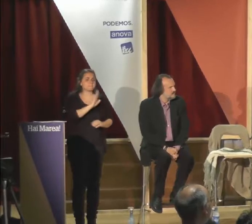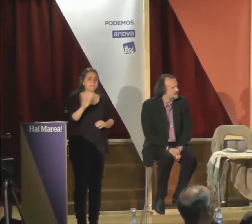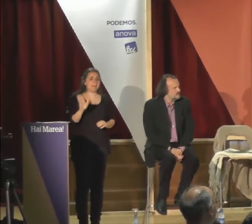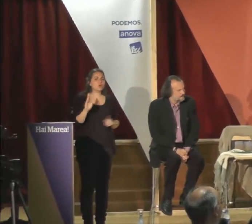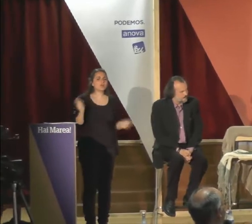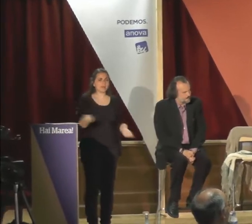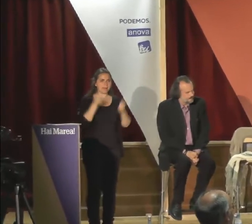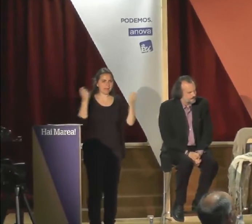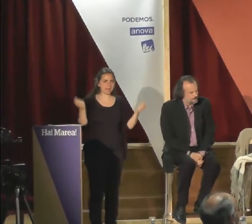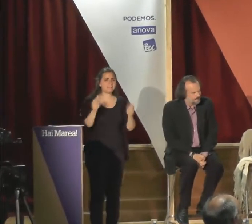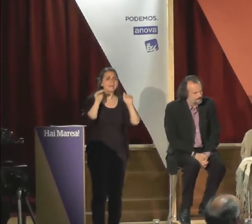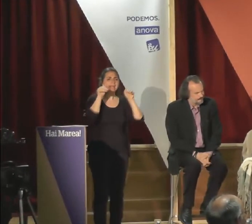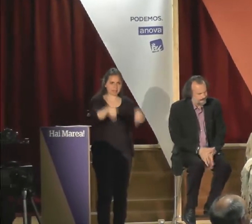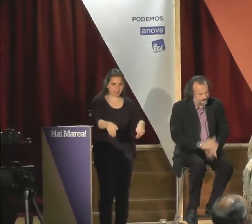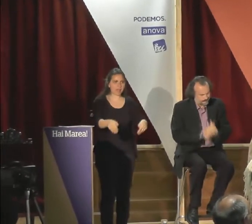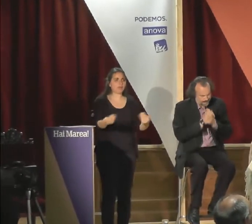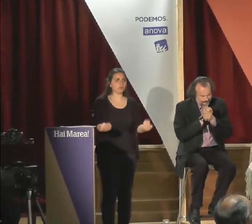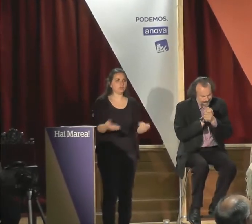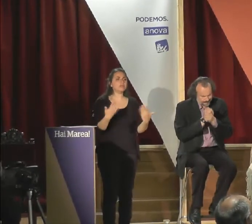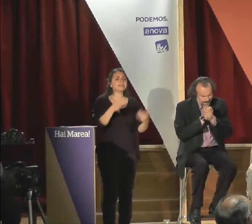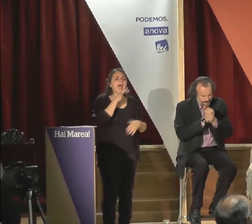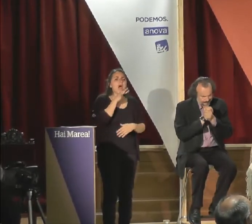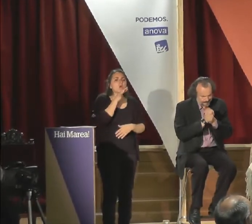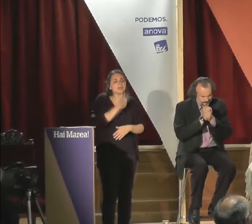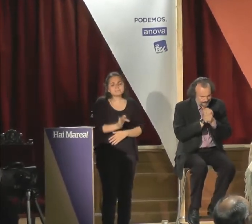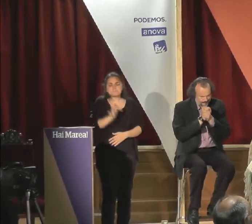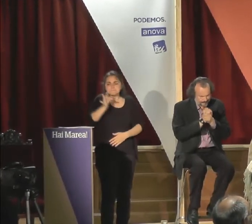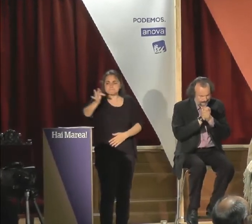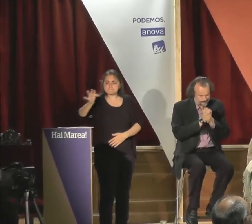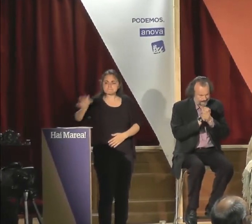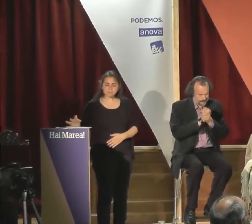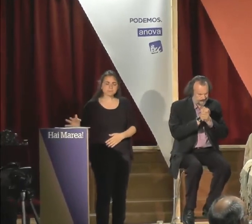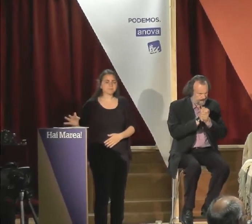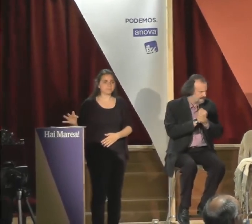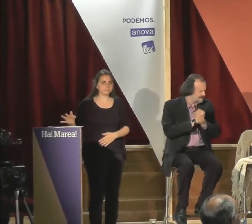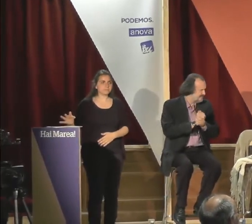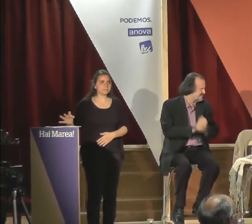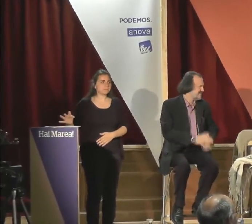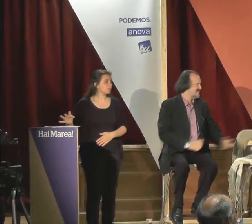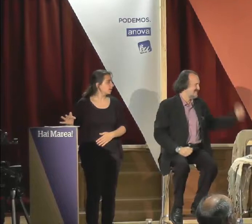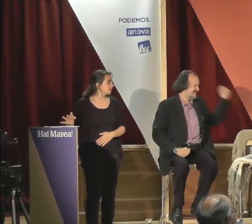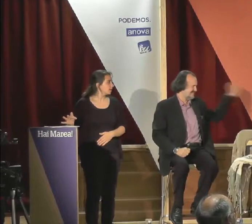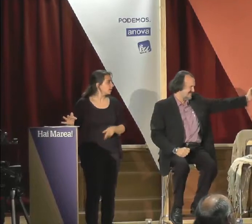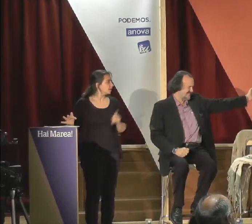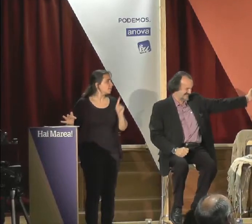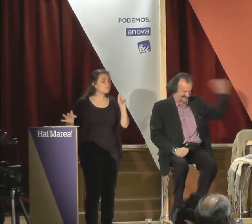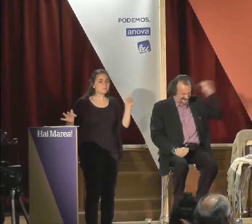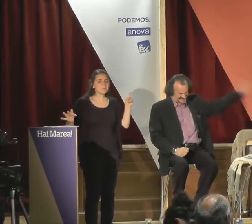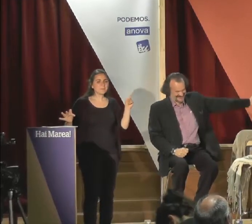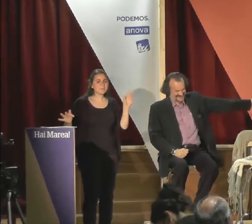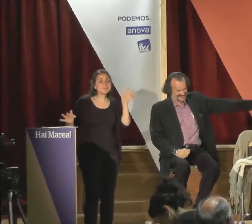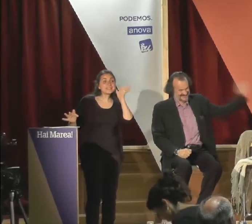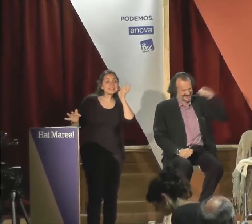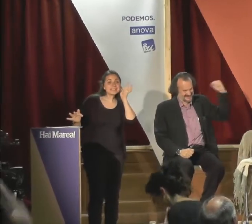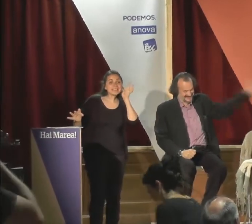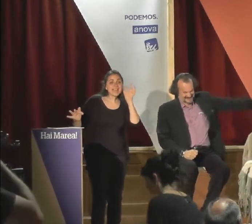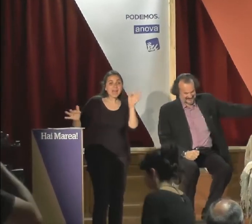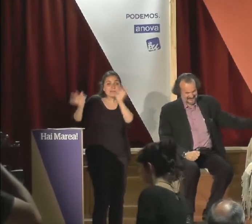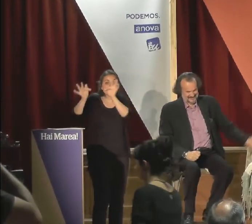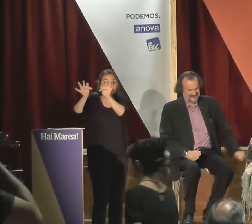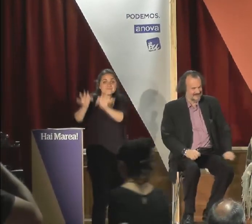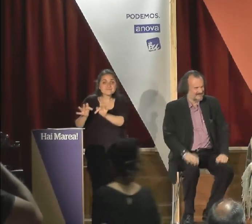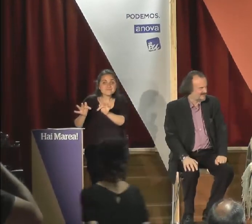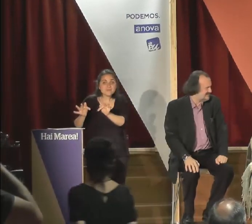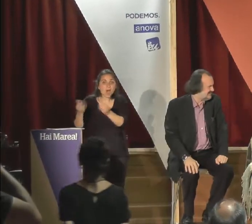vez deixo-vos outra volta con Fernambello e confío en que, ademais, ti o acompañes. E que cumplades, se non hai